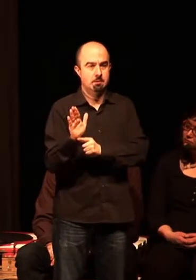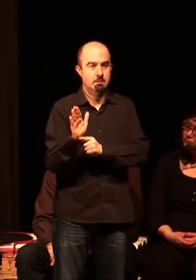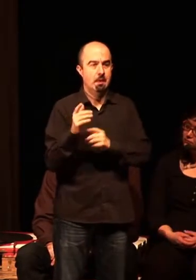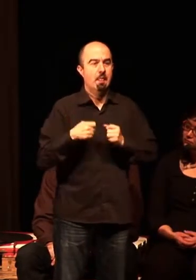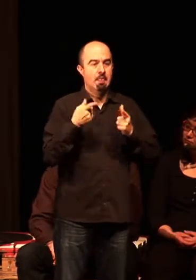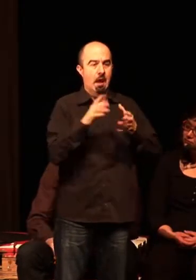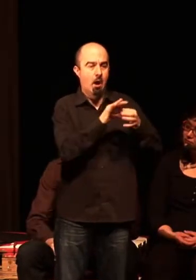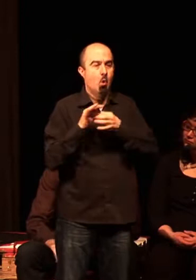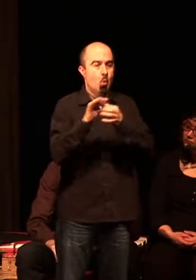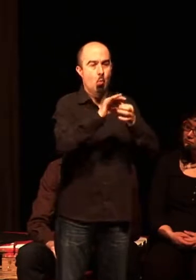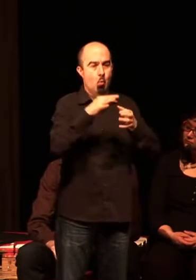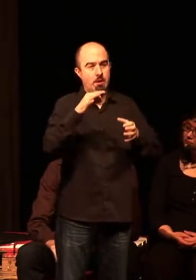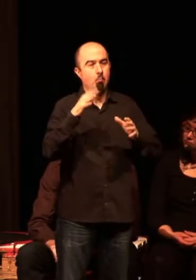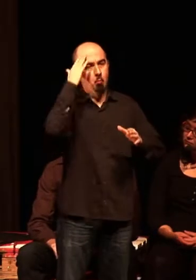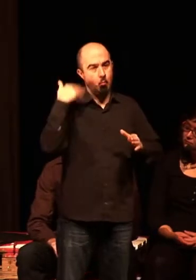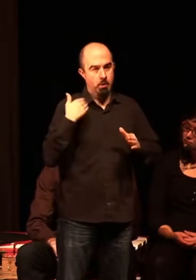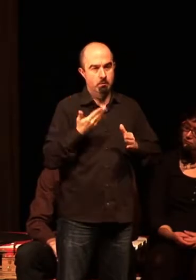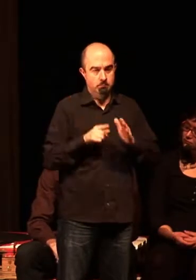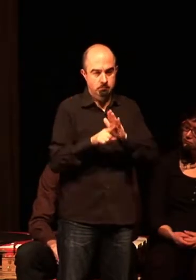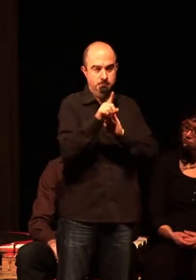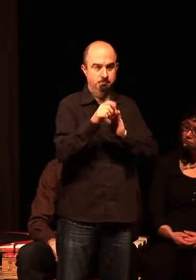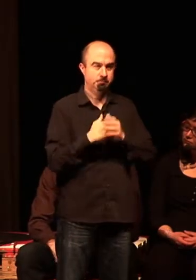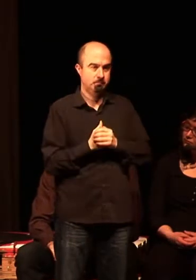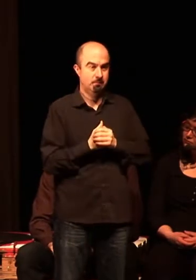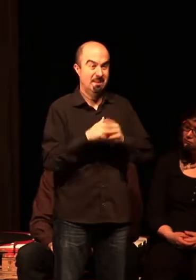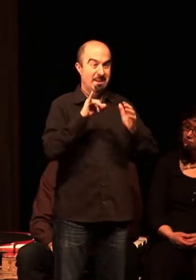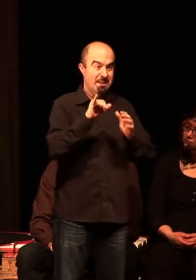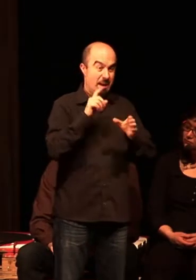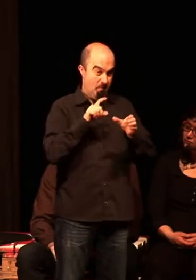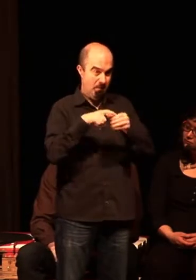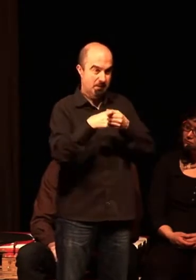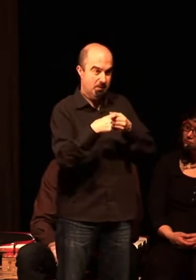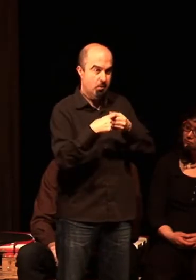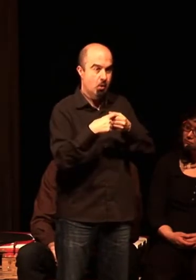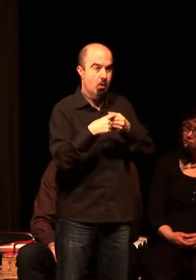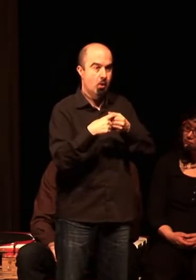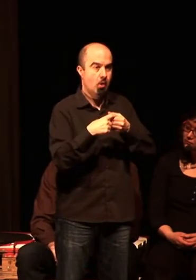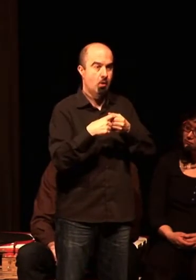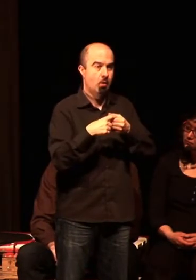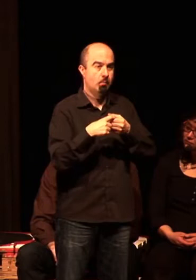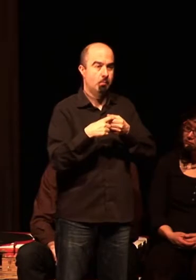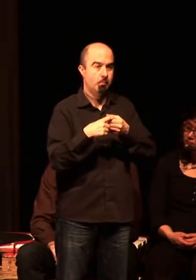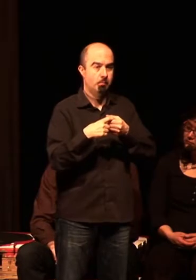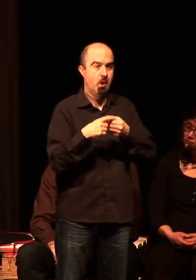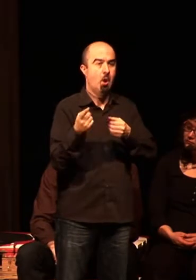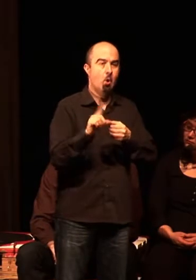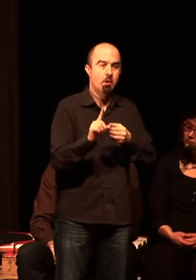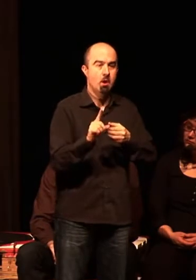unitat popular ha de tirar endavant. I la participació no s'ha d'entendre